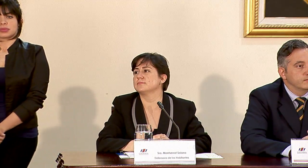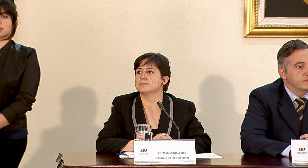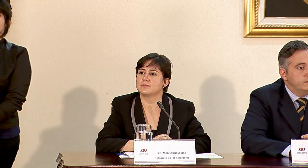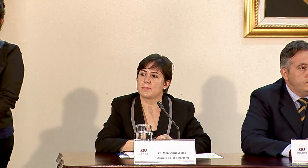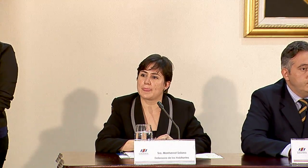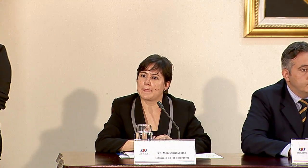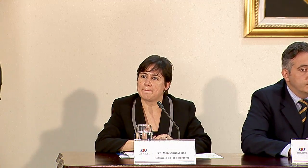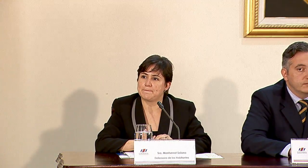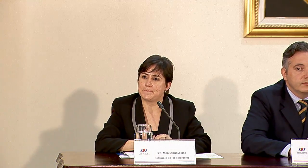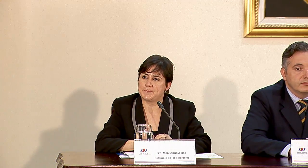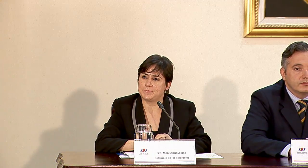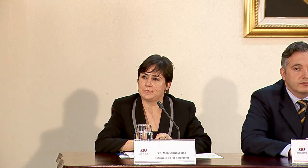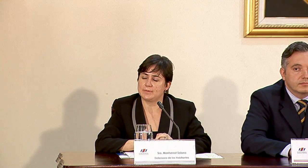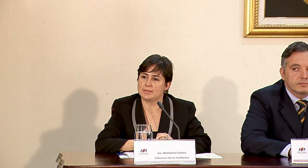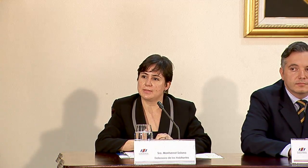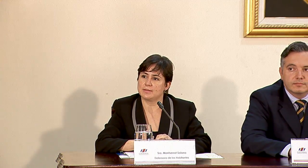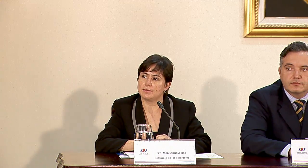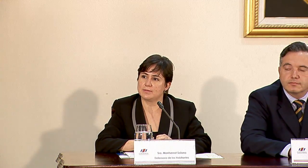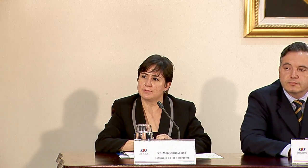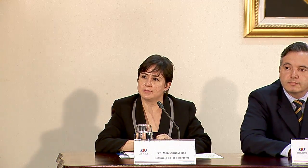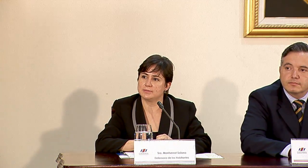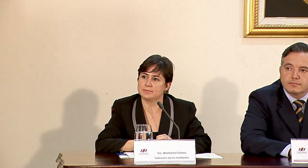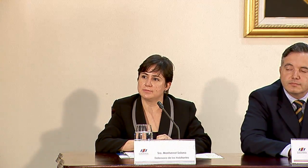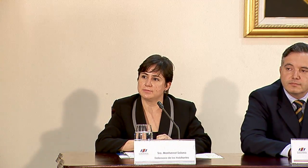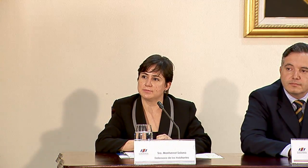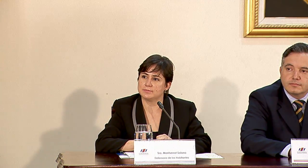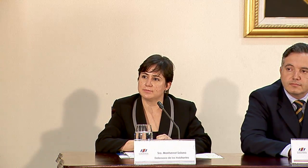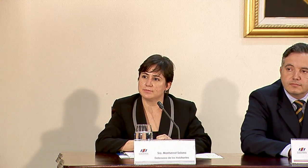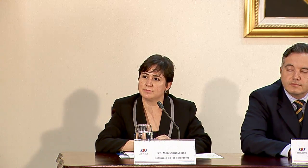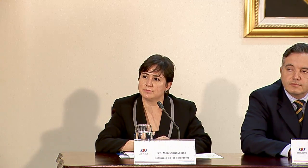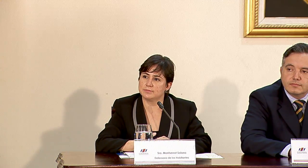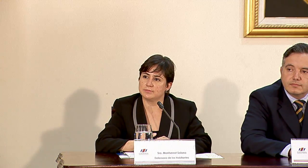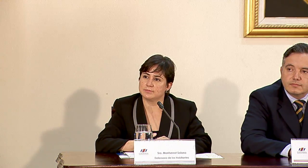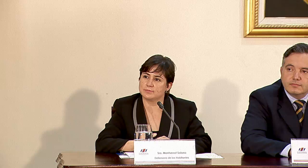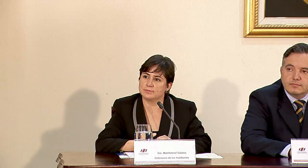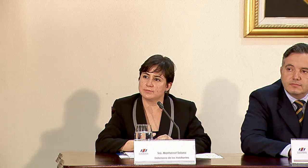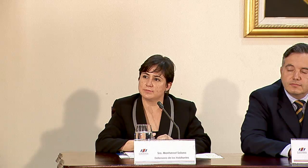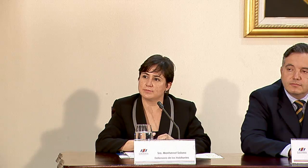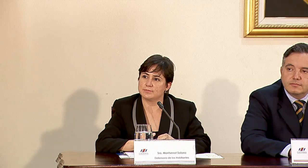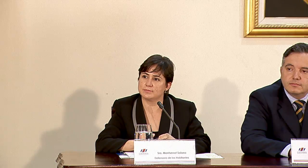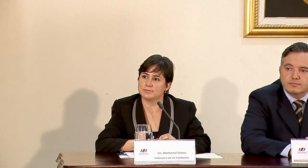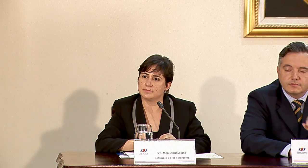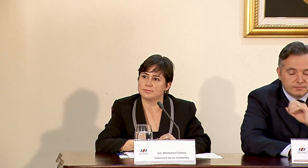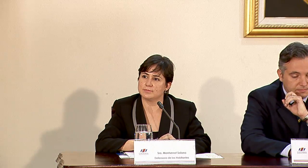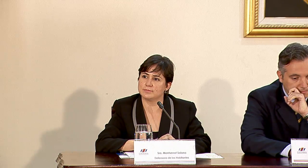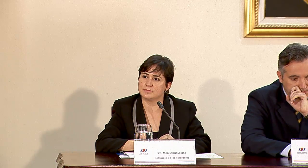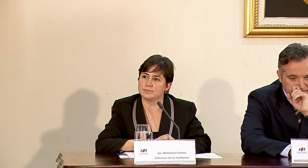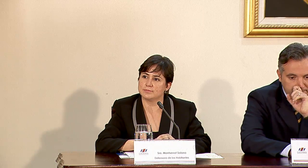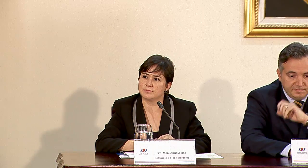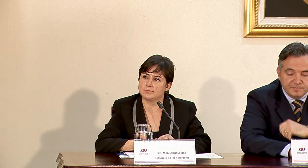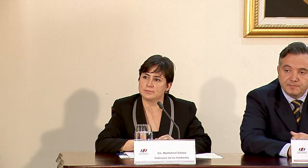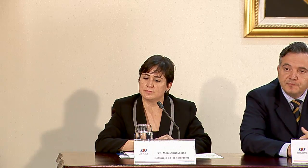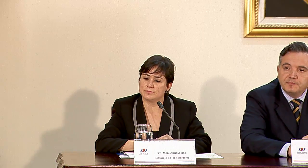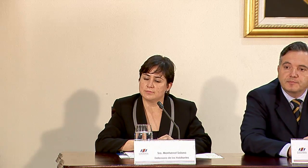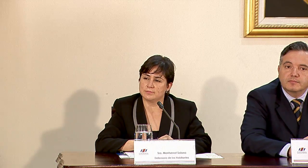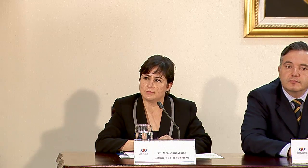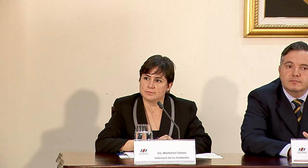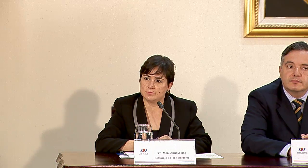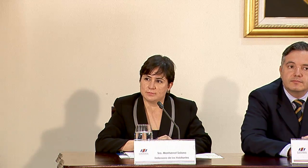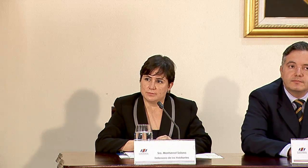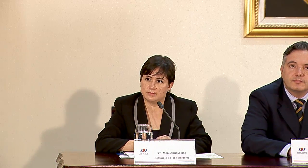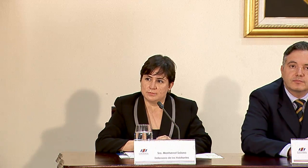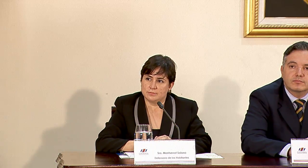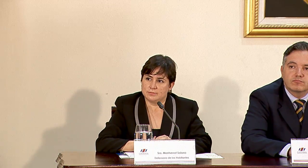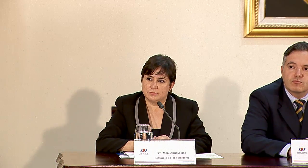Navarro, Diario Extra. Gracias, muy buenos días a todos. Don Carlos, una pregunta. Esas denuncias, ¿en qué periodo